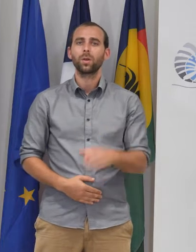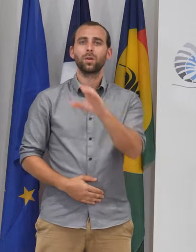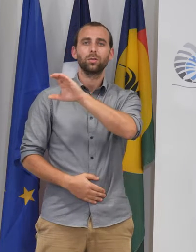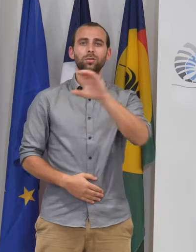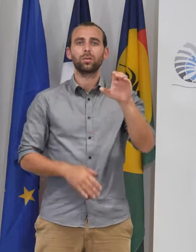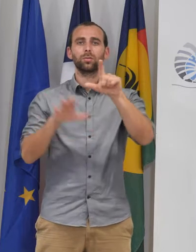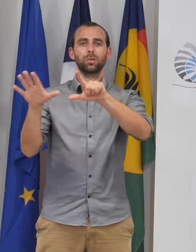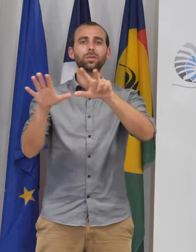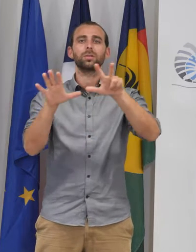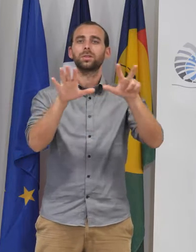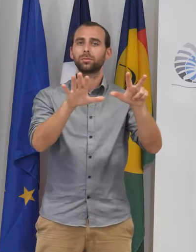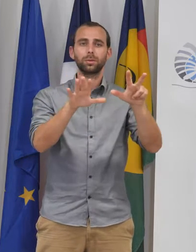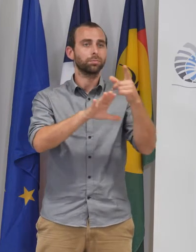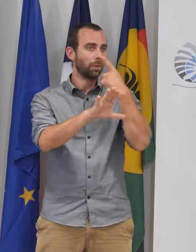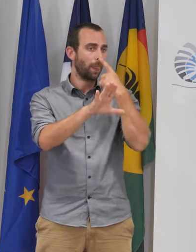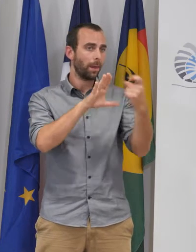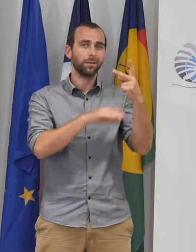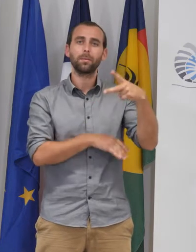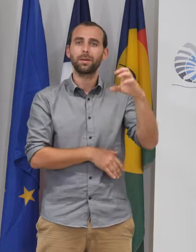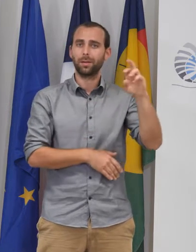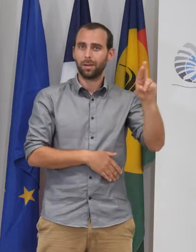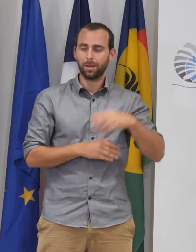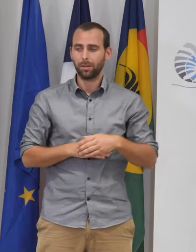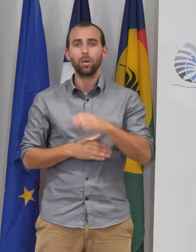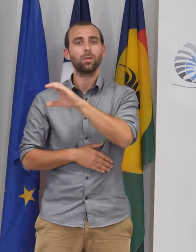178 tests PCR et 122